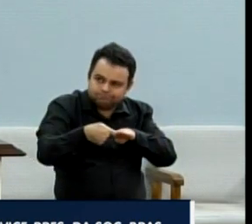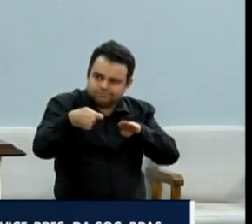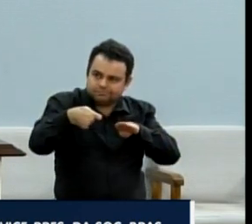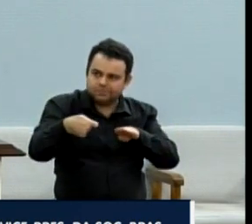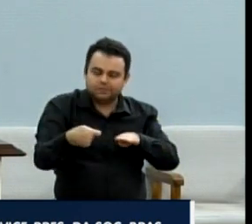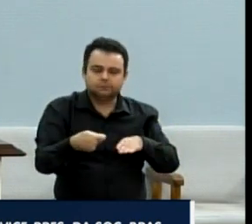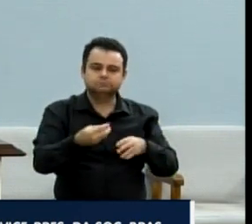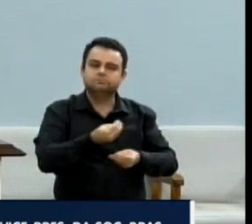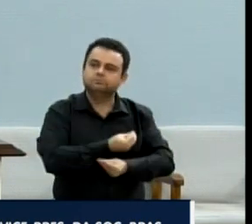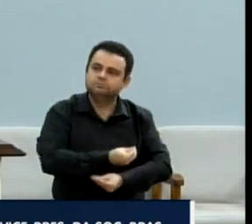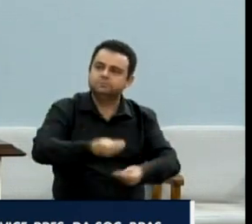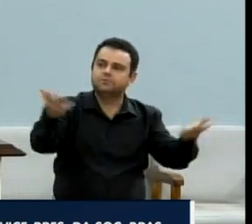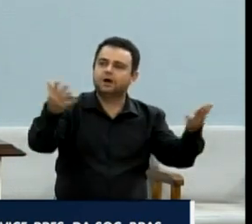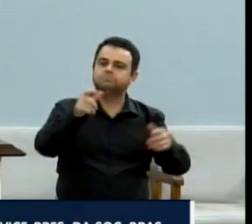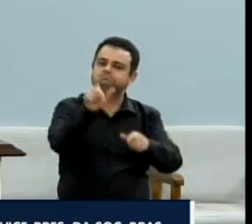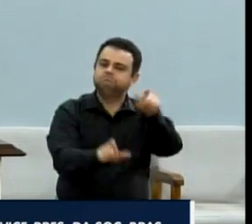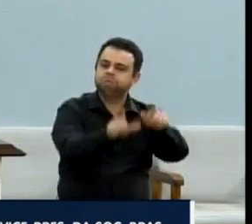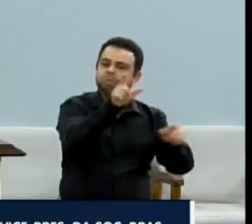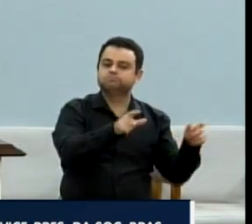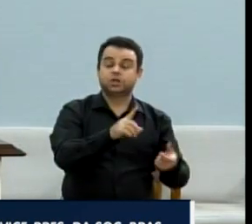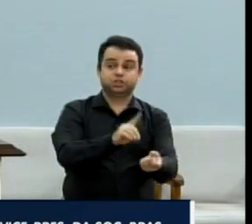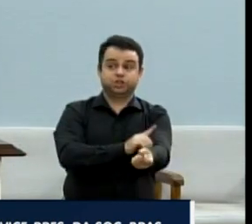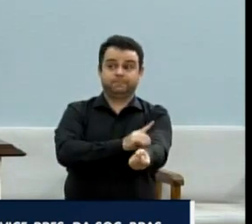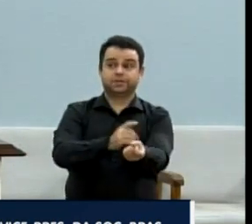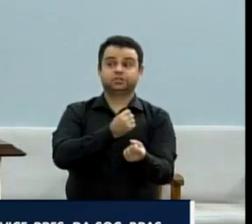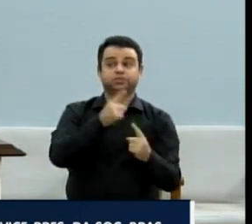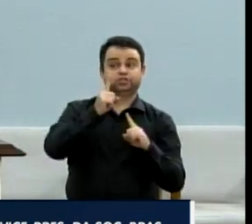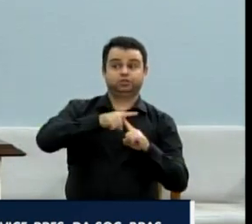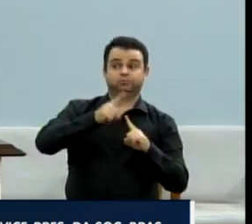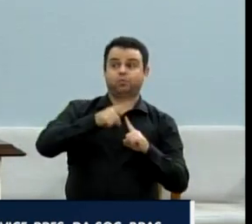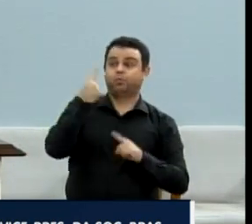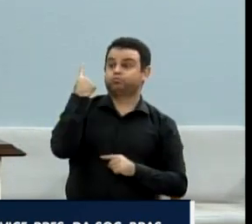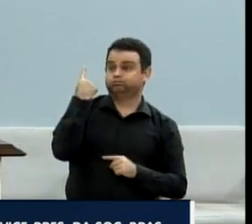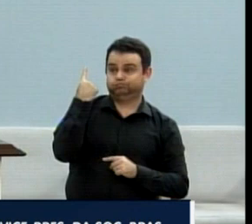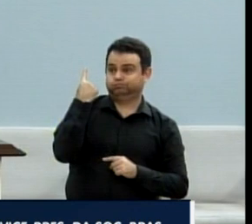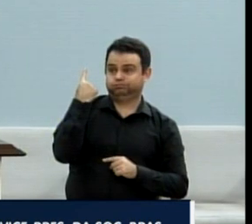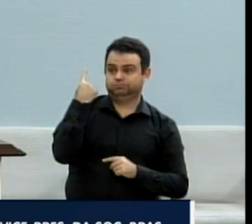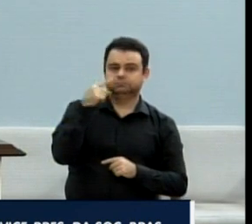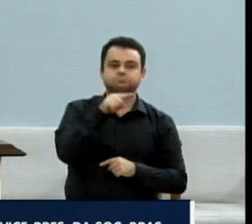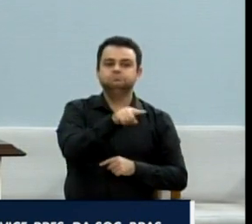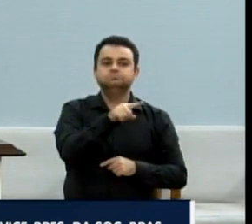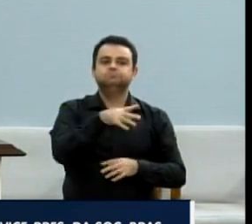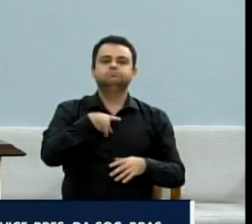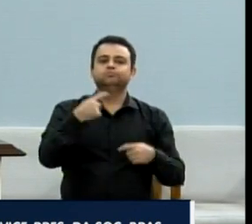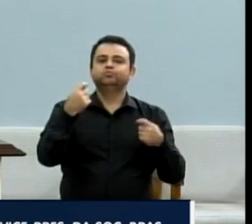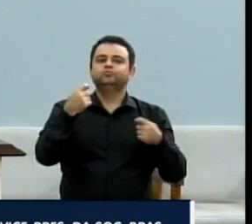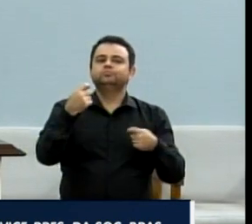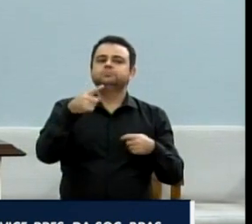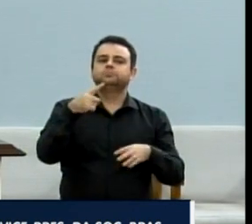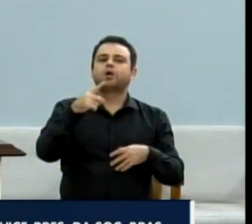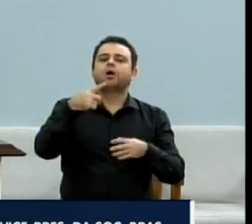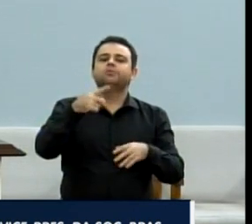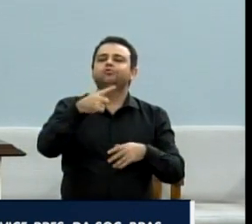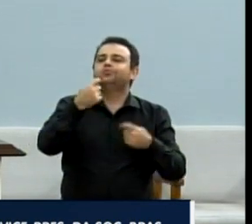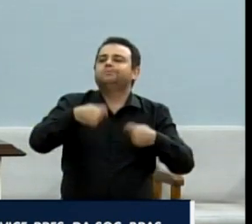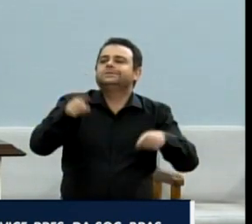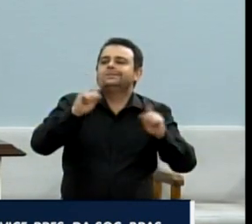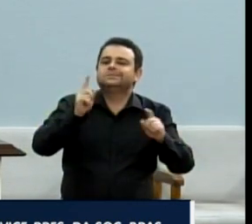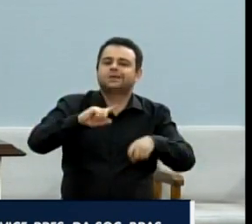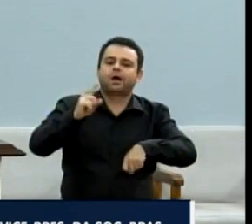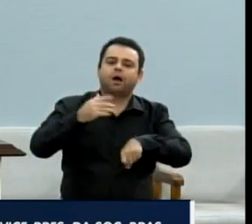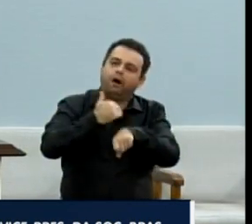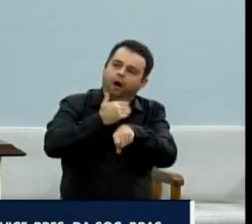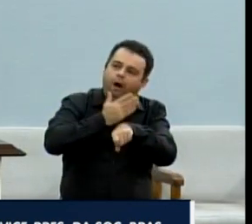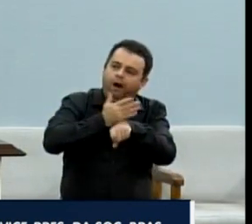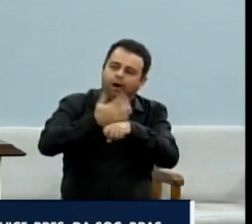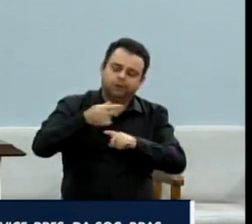para pacientes com diabetes tipo 1, no qual os pacientes não vão mais precisar ficar furando a ponta do dedo. Esse